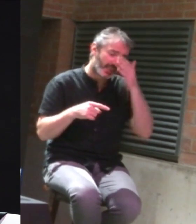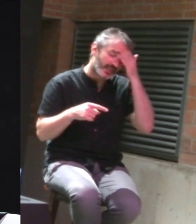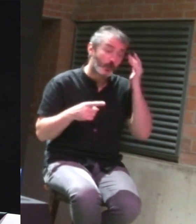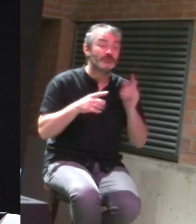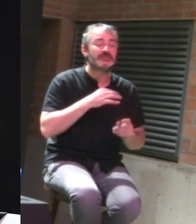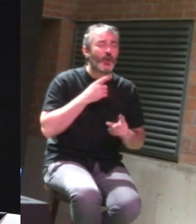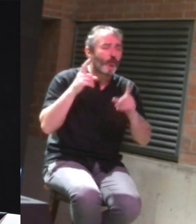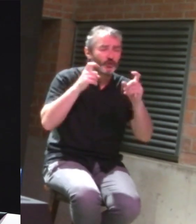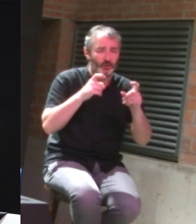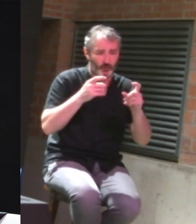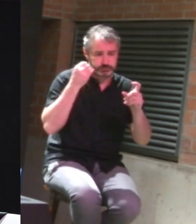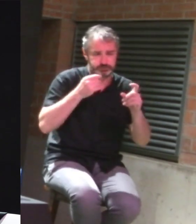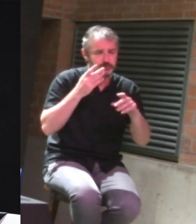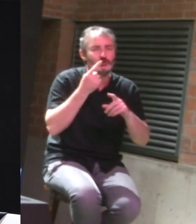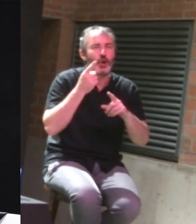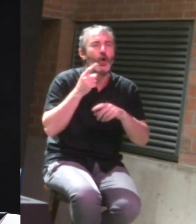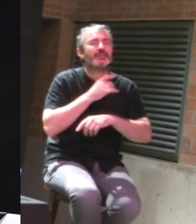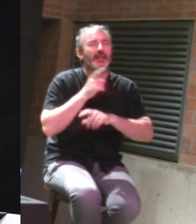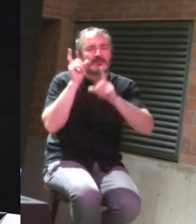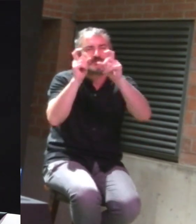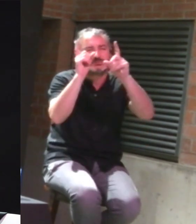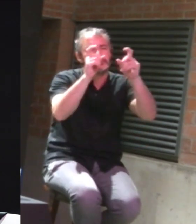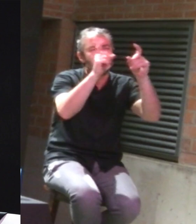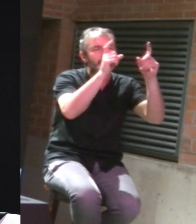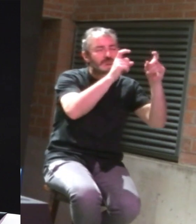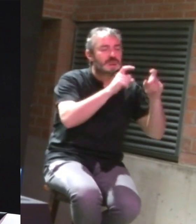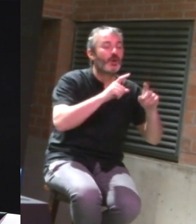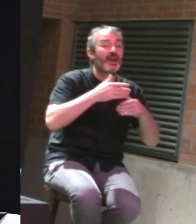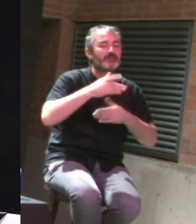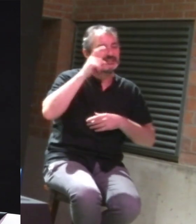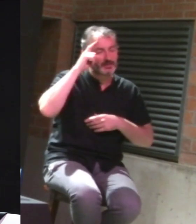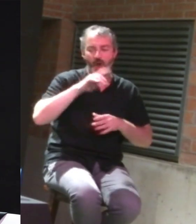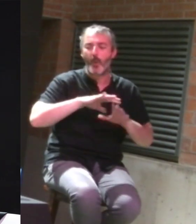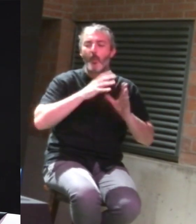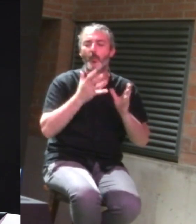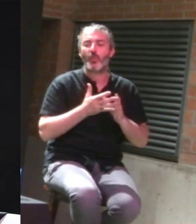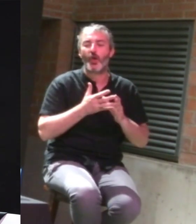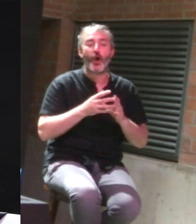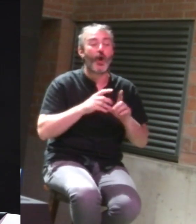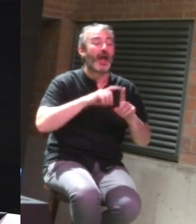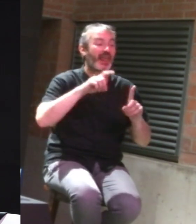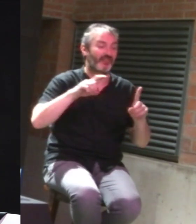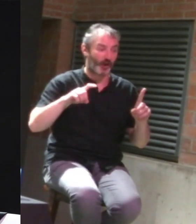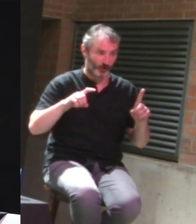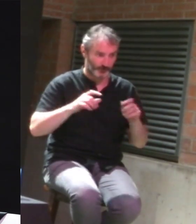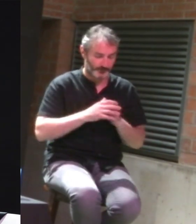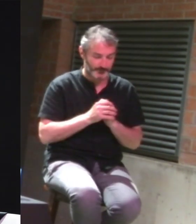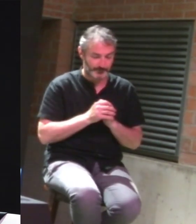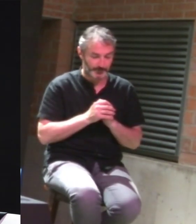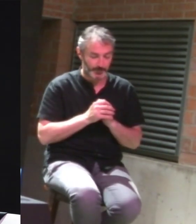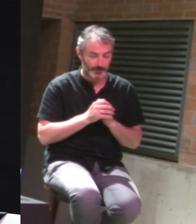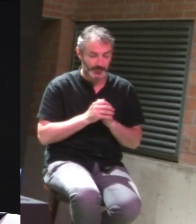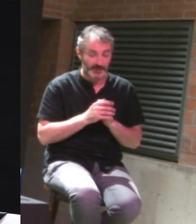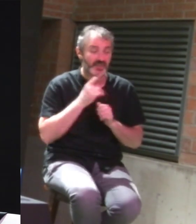a fotògraf i cronista de Barcelona, va publicar algunes fotos al Mundo Gráfico i si aneu a l'arxiu de la ciutat de Barcelona, les